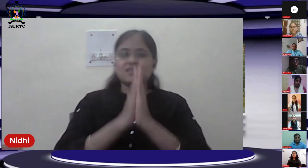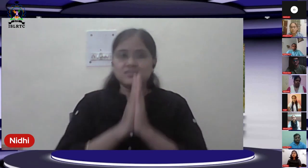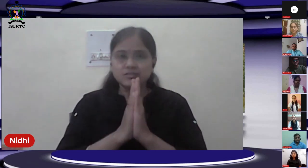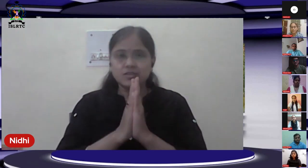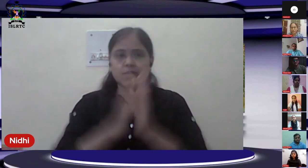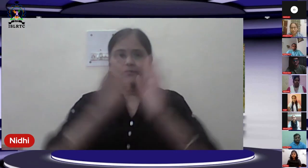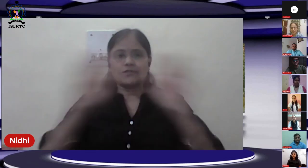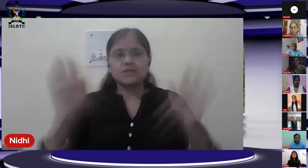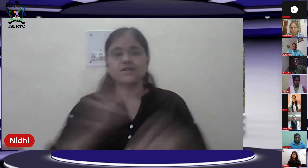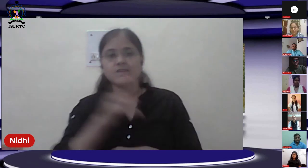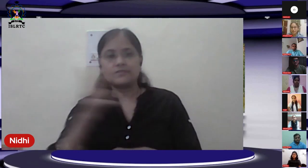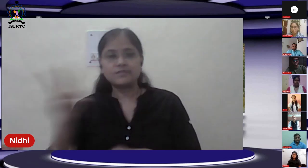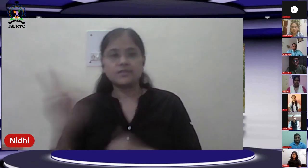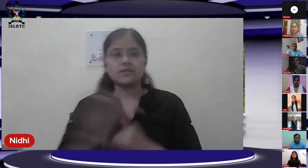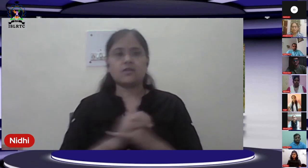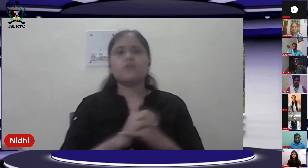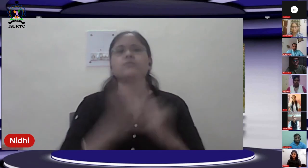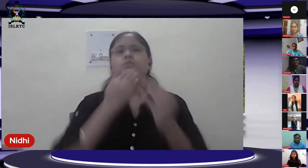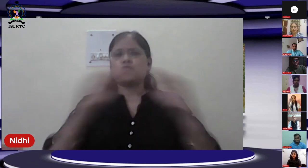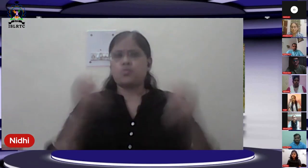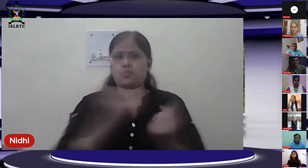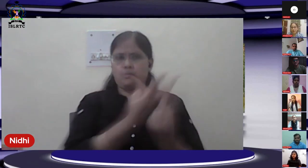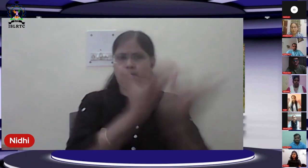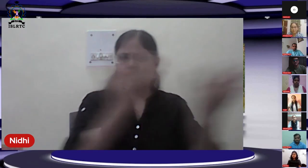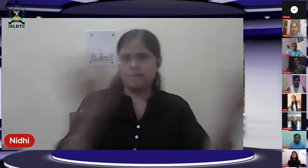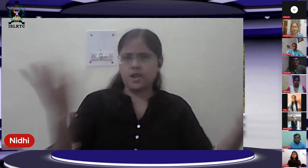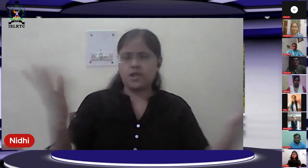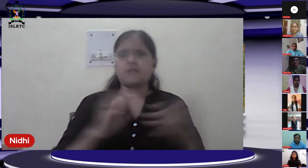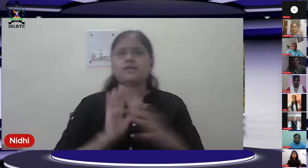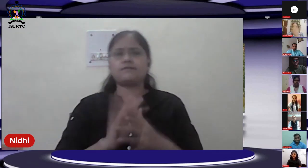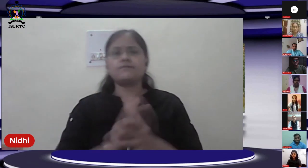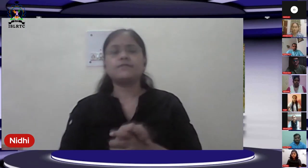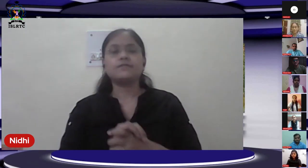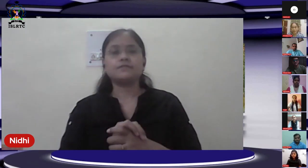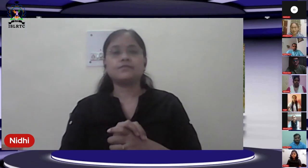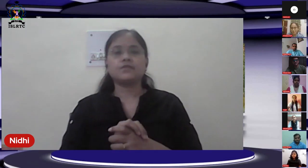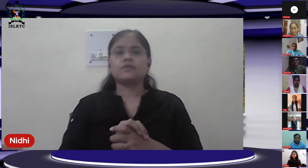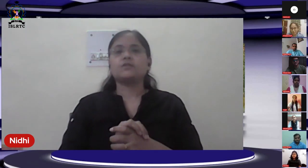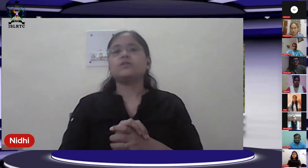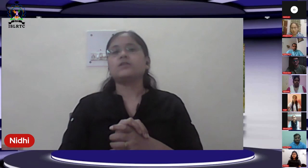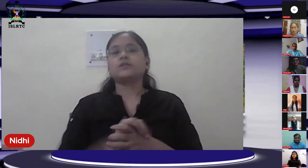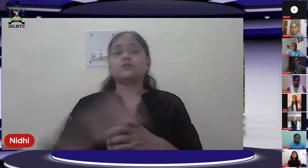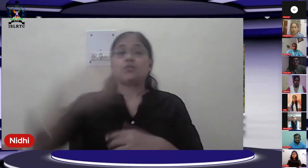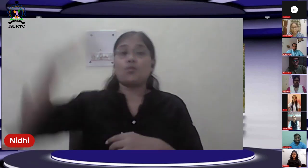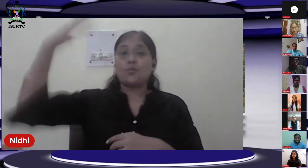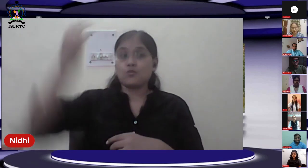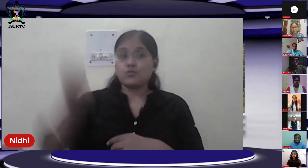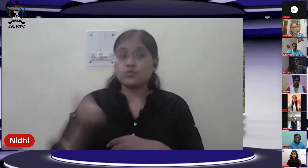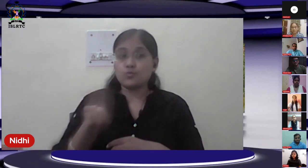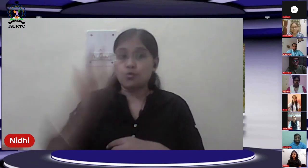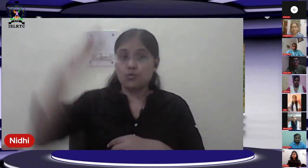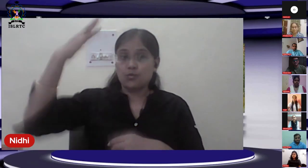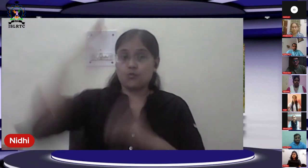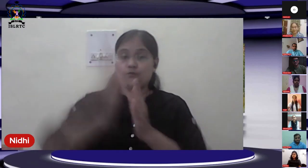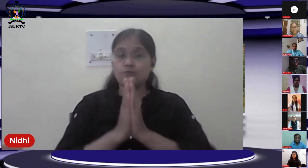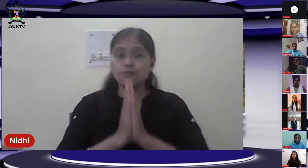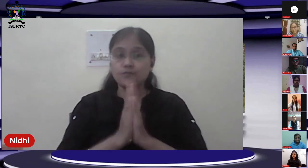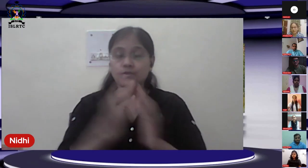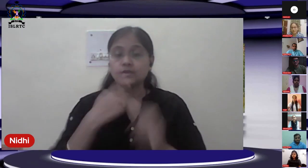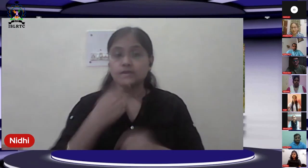सारे स्टूडेंट करते भी होंगे। सूर्य नमस्कार में 8 स्टेप्स होते हैं और बहुत ही बेनिफिशियल